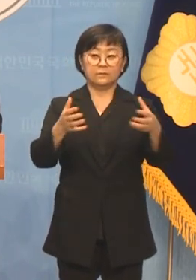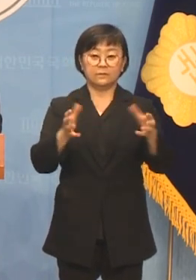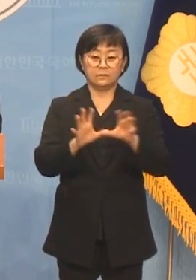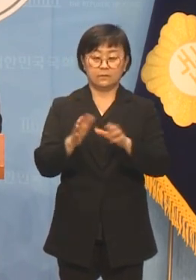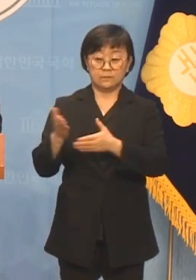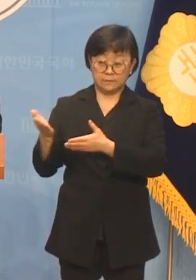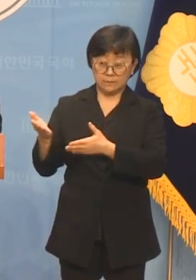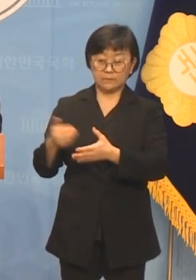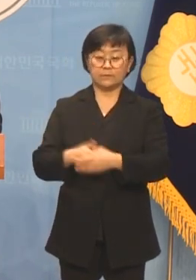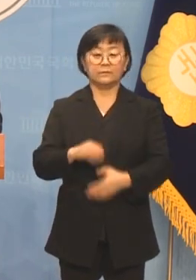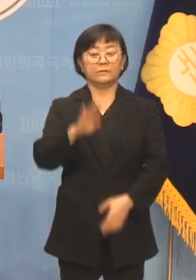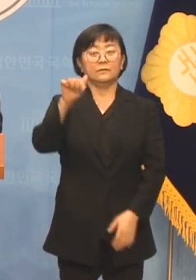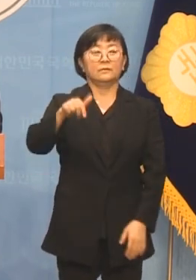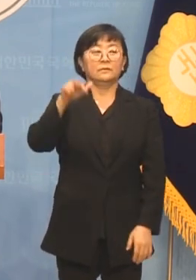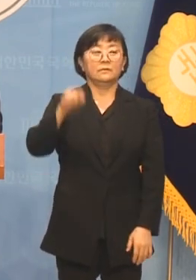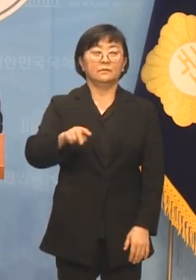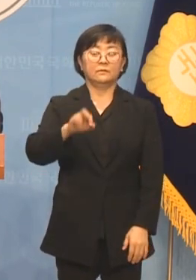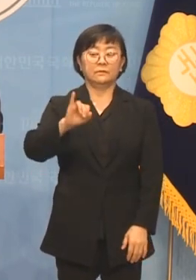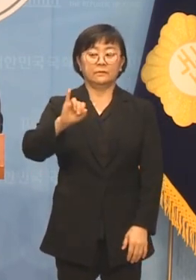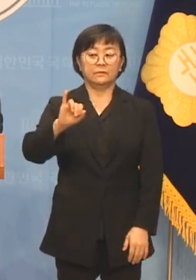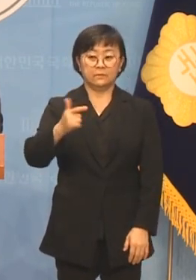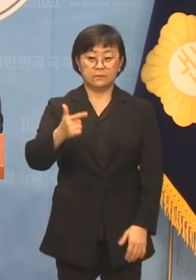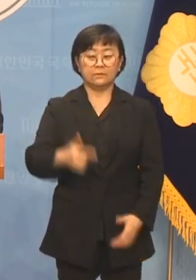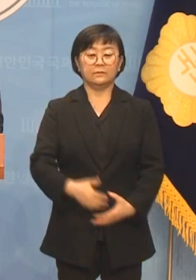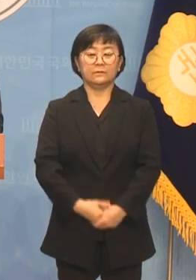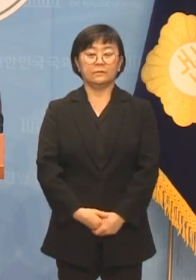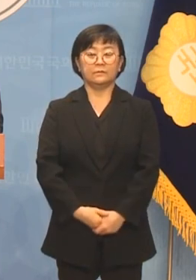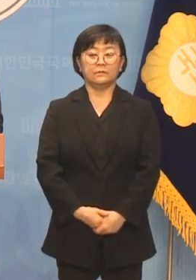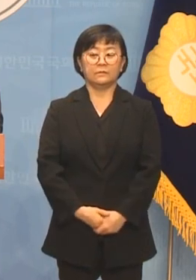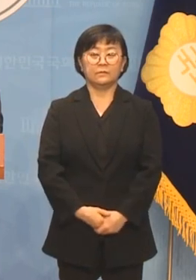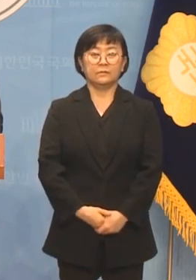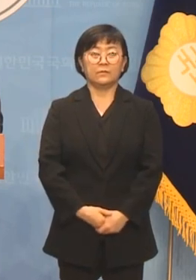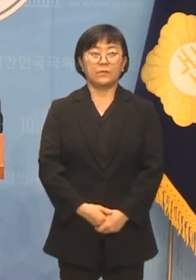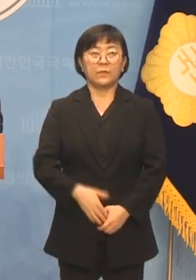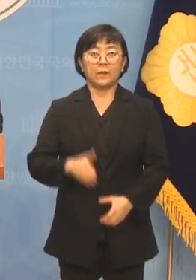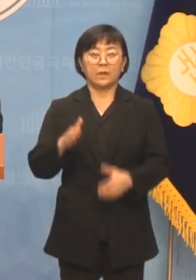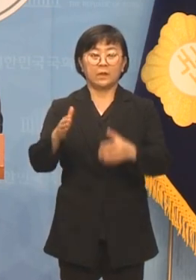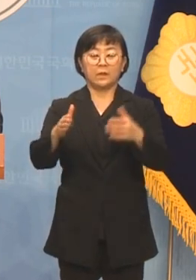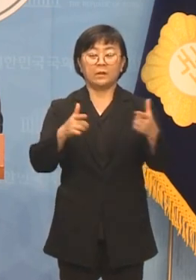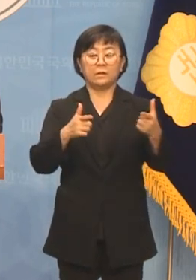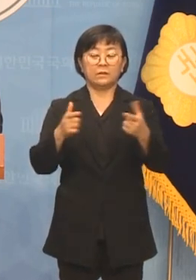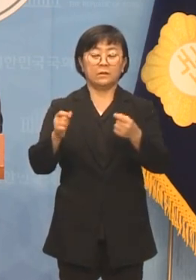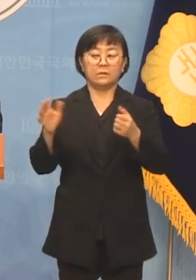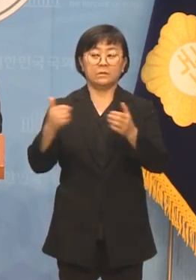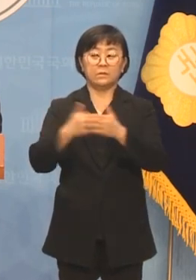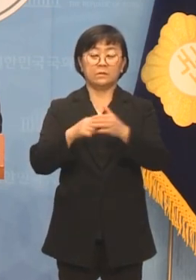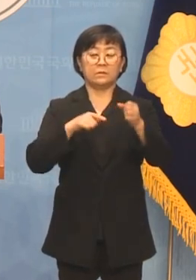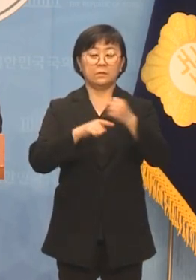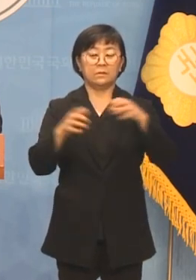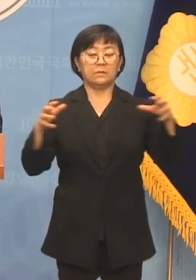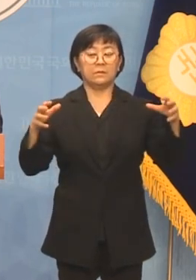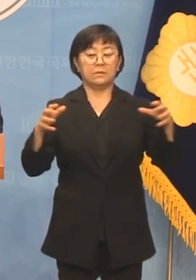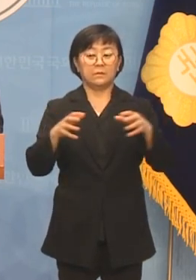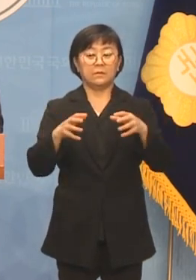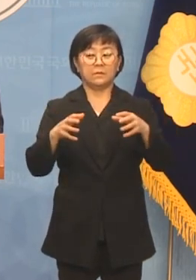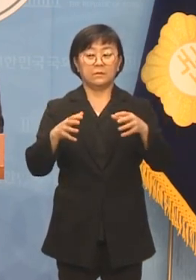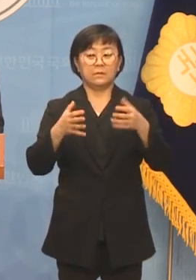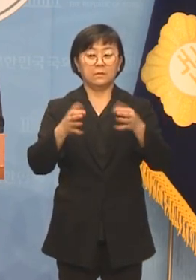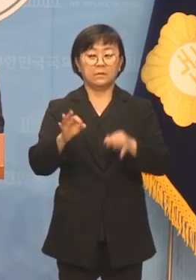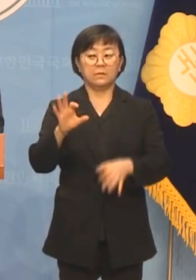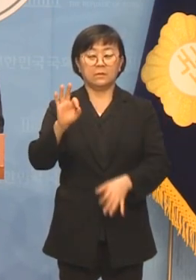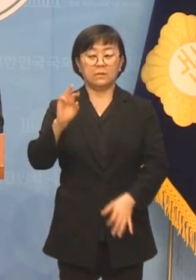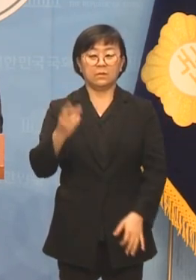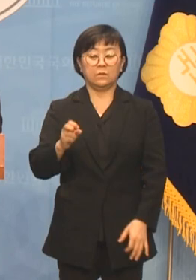TF 단장이고 박주인입니다. 그리고 TF 일동은 아니지만 뜻을 같이 하는